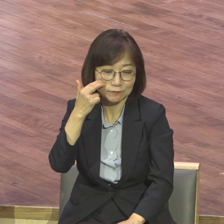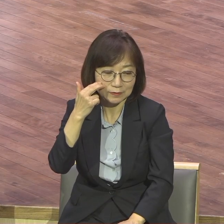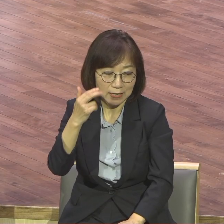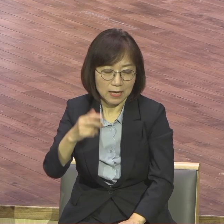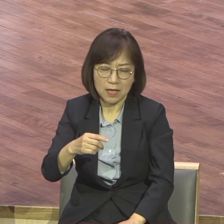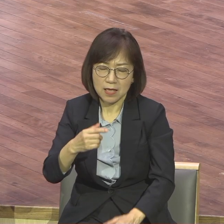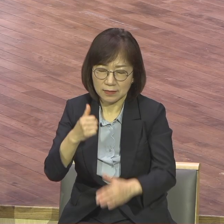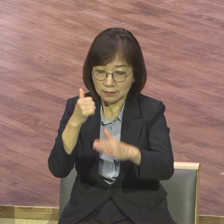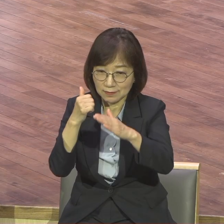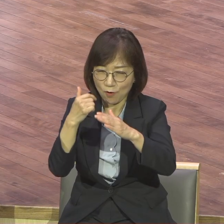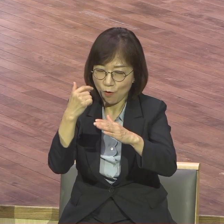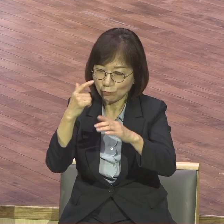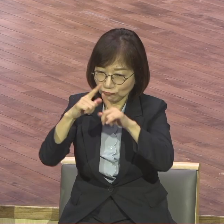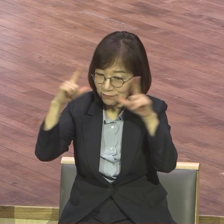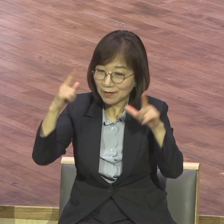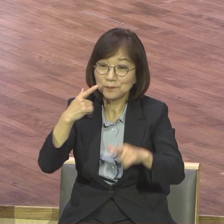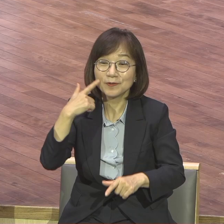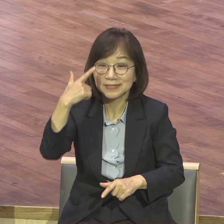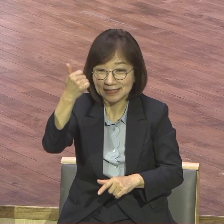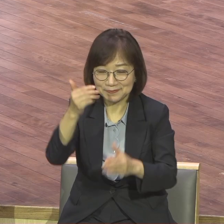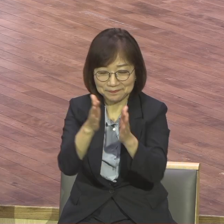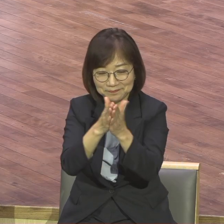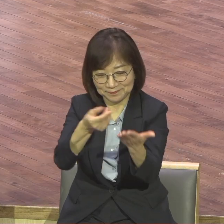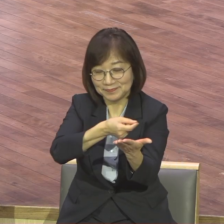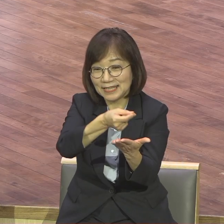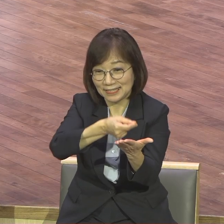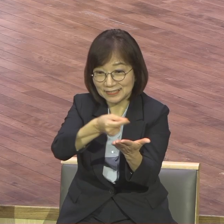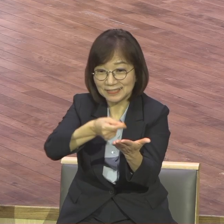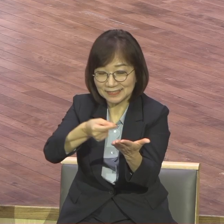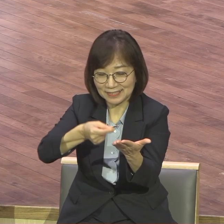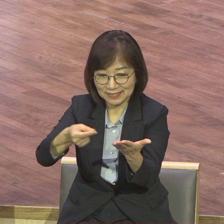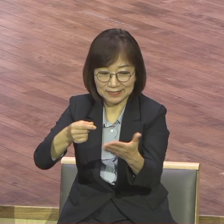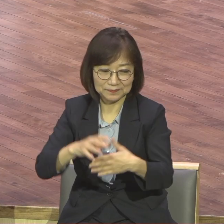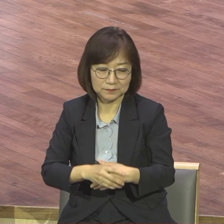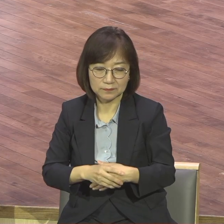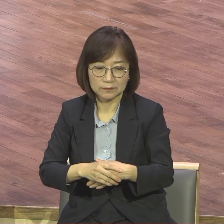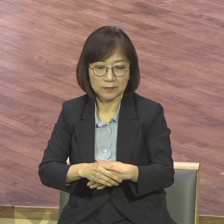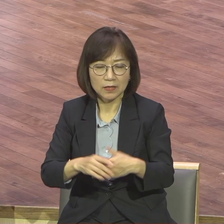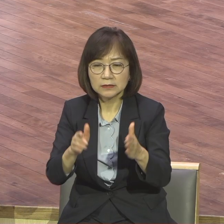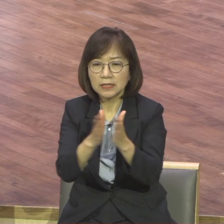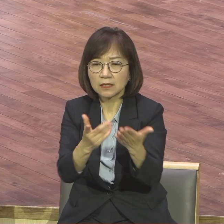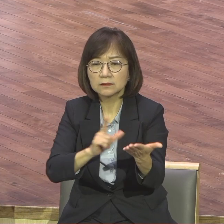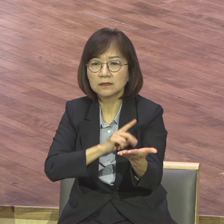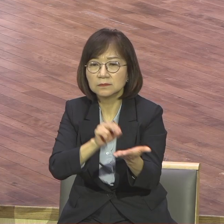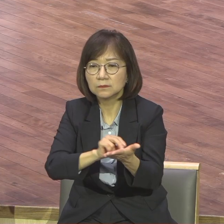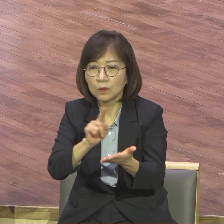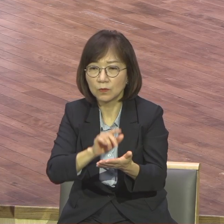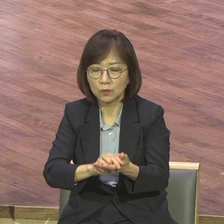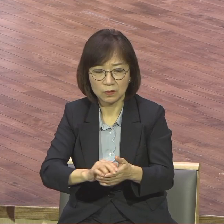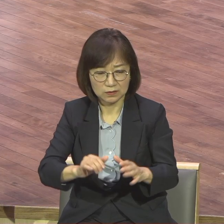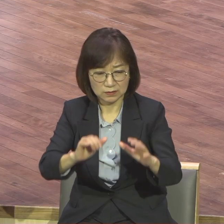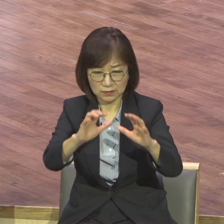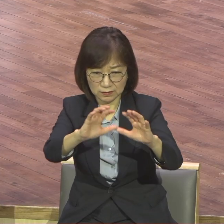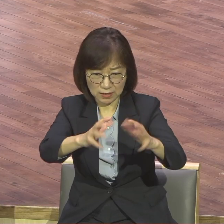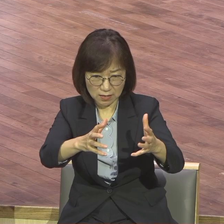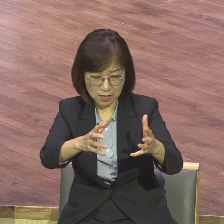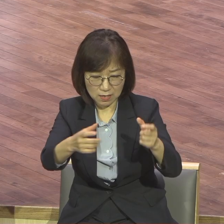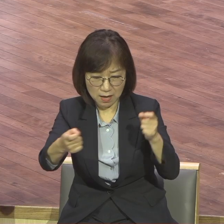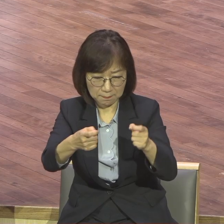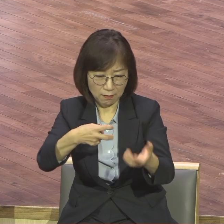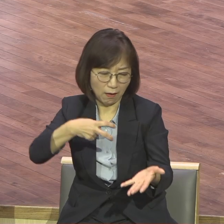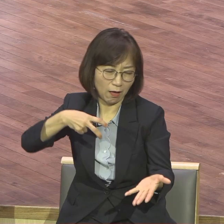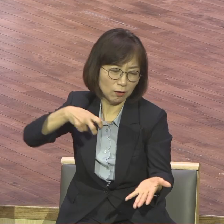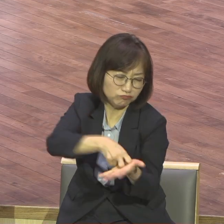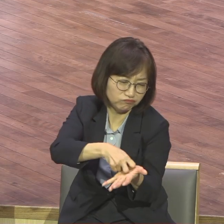토저 목사님이 책을 썼습니다. 세상에 무릎 꿇지 말라. 제목입니다. 책 제목이 세상에 무릎